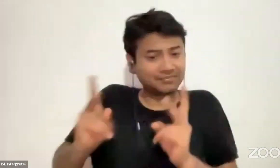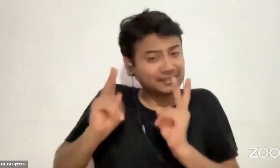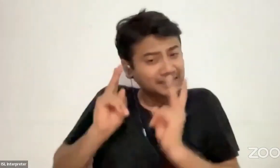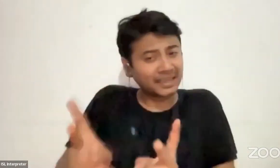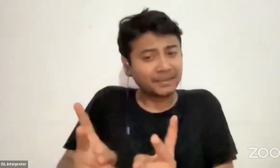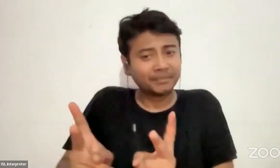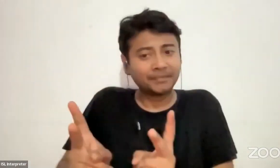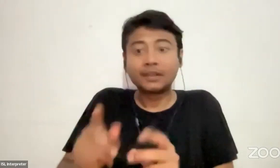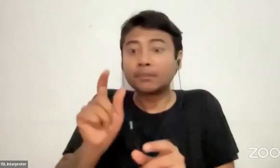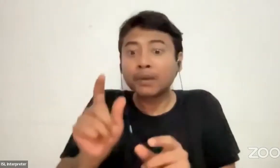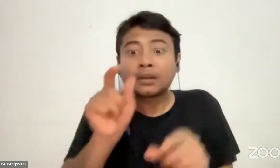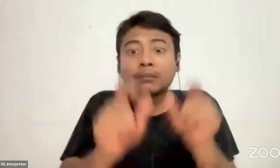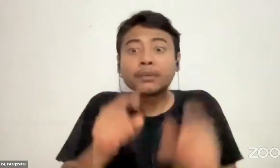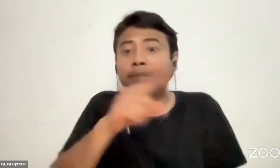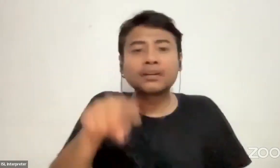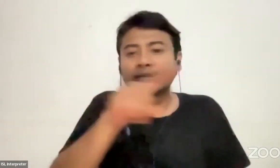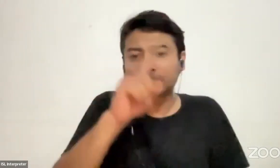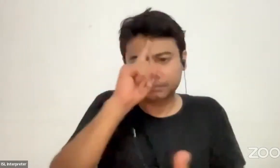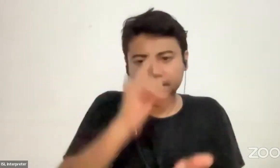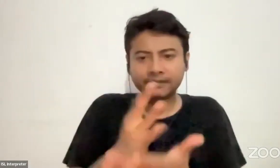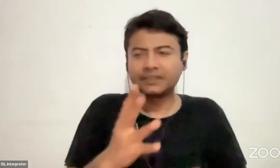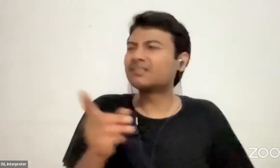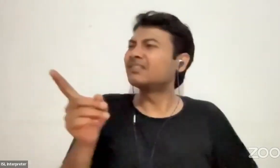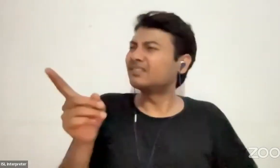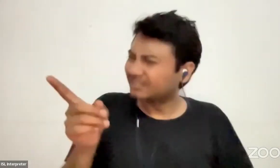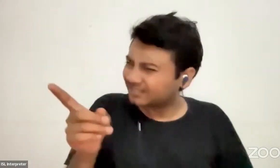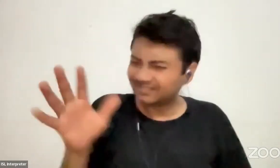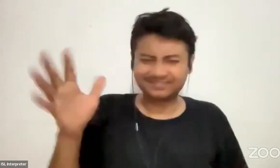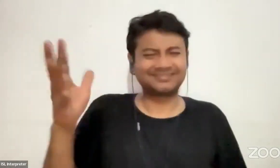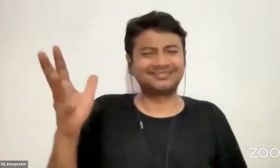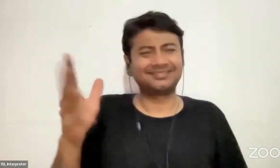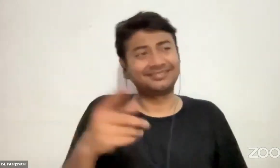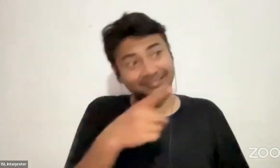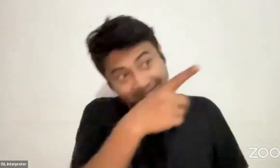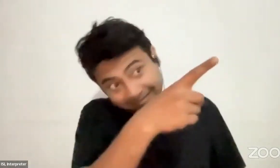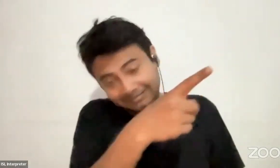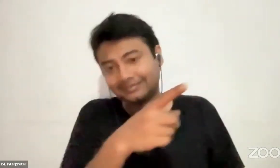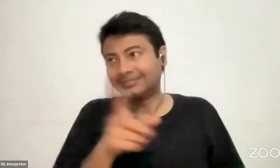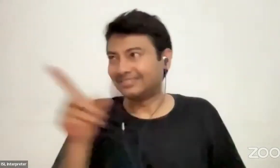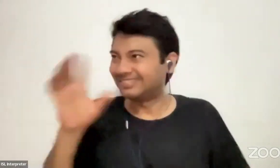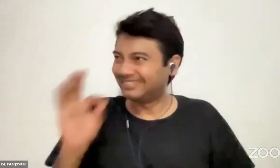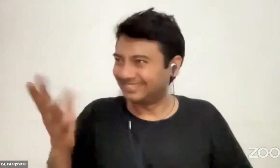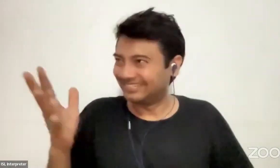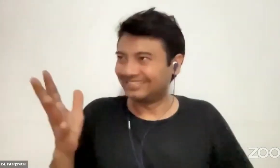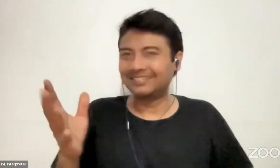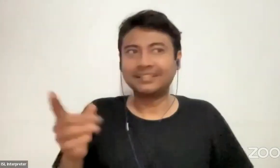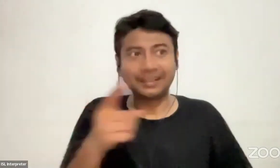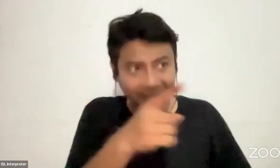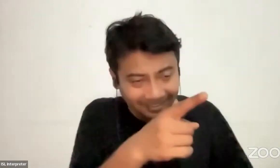ये भगवान थोड़ी है, वो तो कोई और भगवान है, ऐसे भगवान है, वैसे भगवान है।